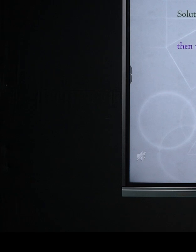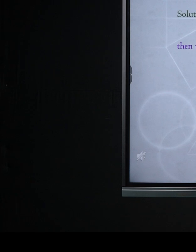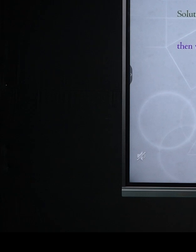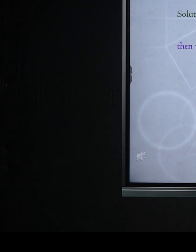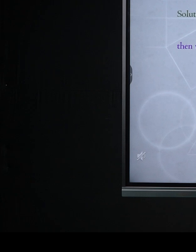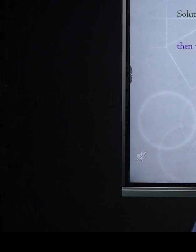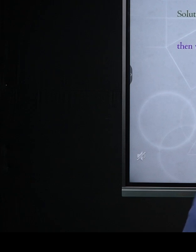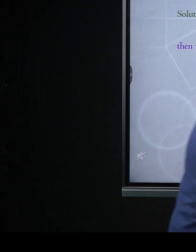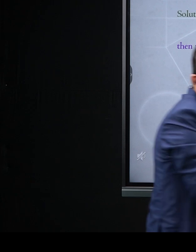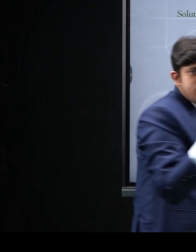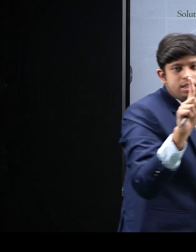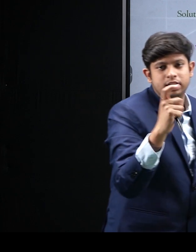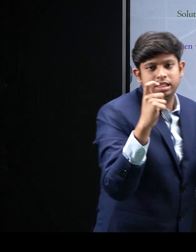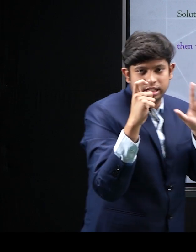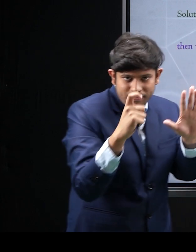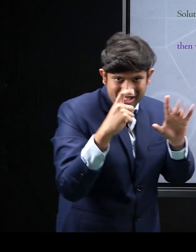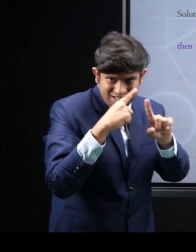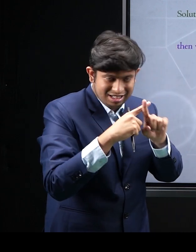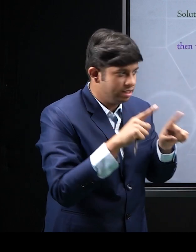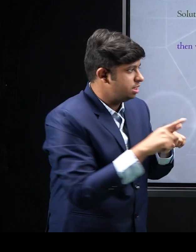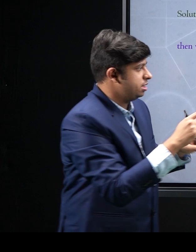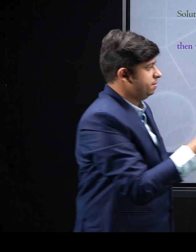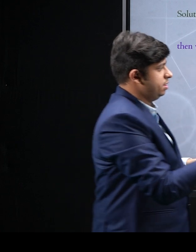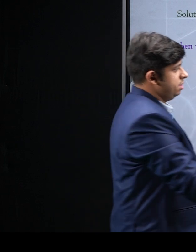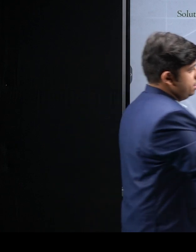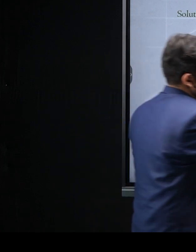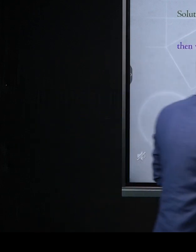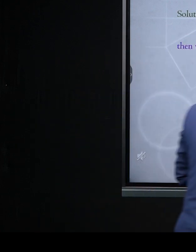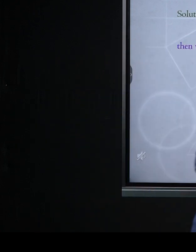x స్క్వేర్ మైనస్ 7x ప్లస్ 17 0.